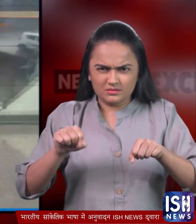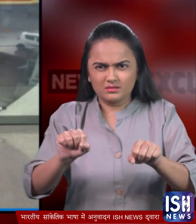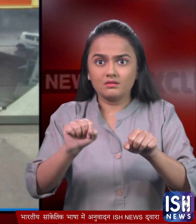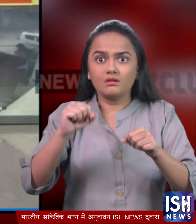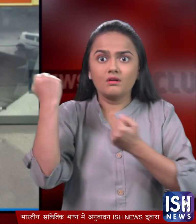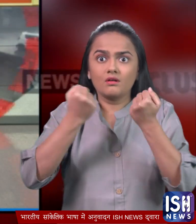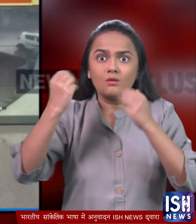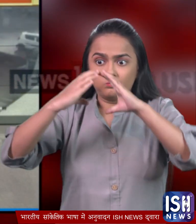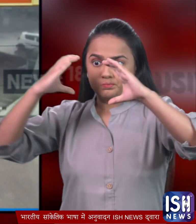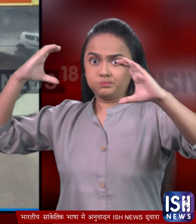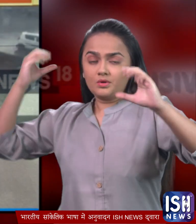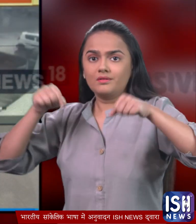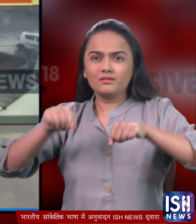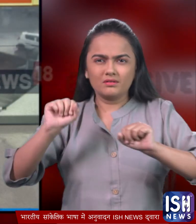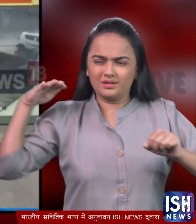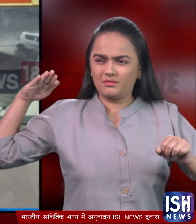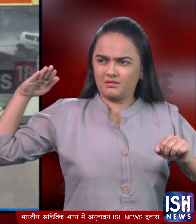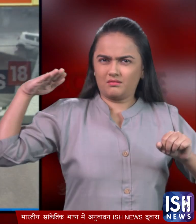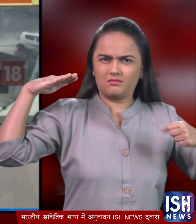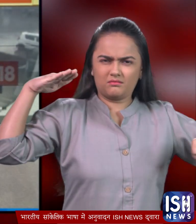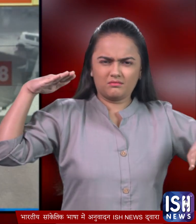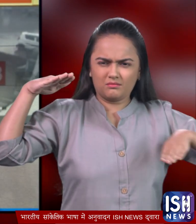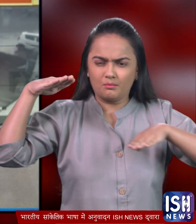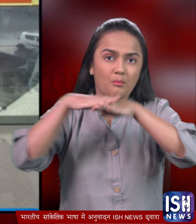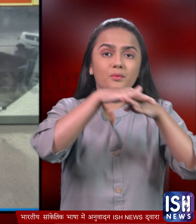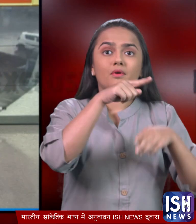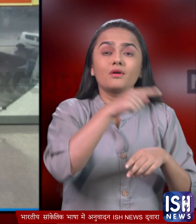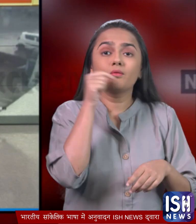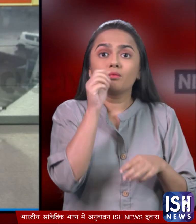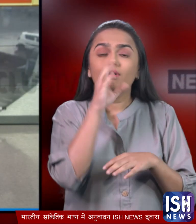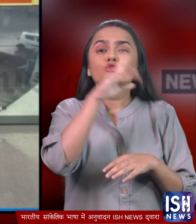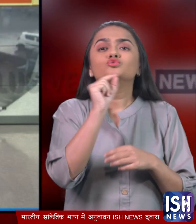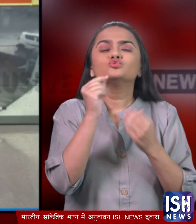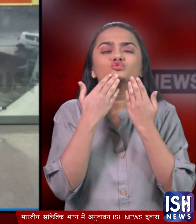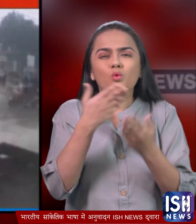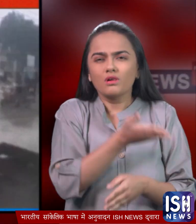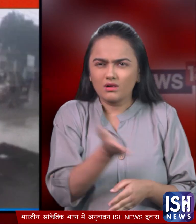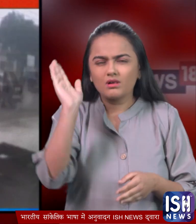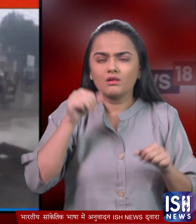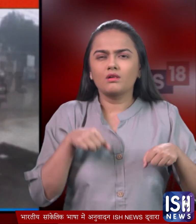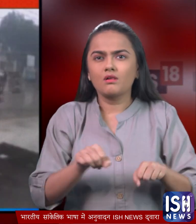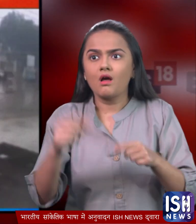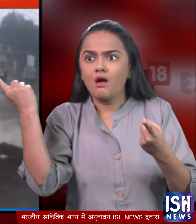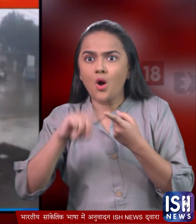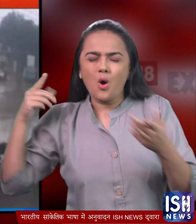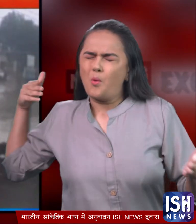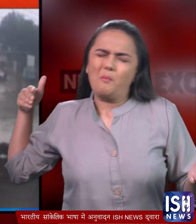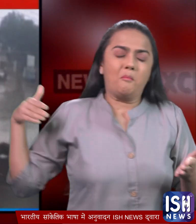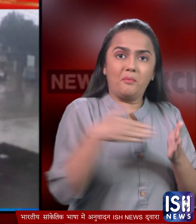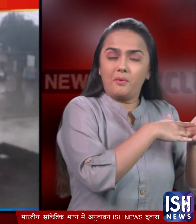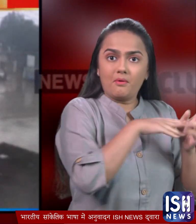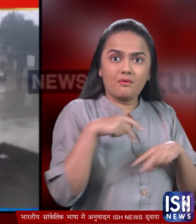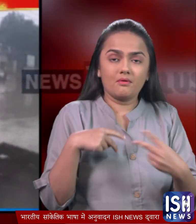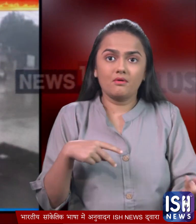एक ट्रक से टक्कर हो गई। यह हादसा उस वक्त हुआ जब पेशे से टीचर स्कूटर सवार महिला स्कूल जा रही थी और बीच सड़क में